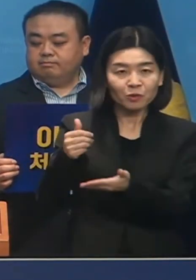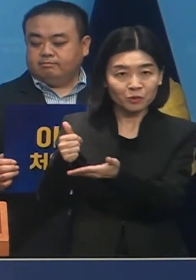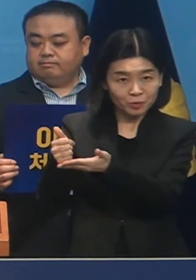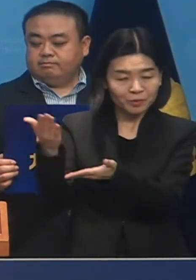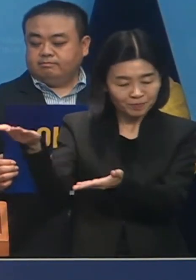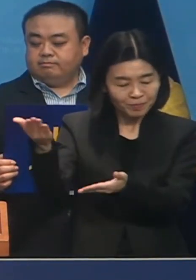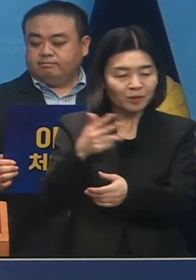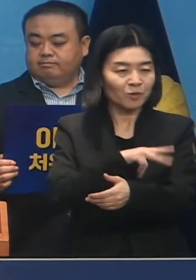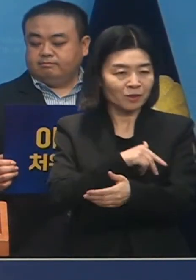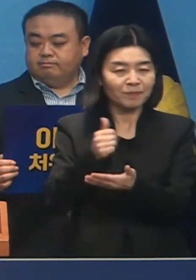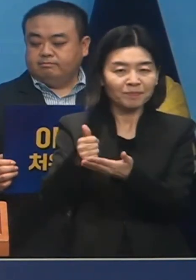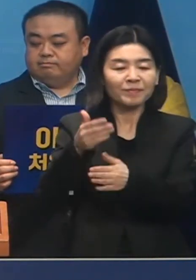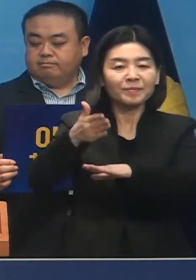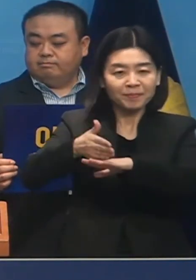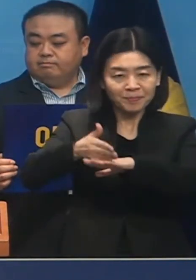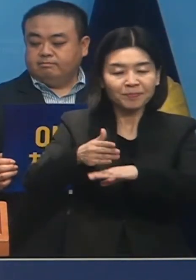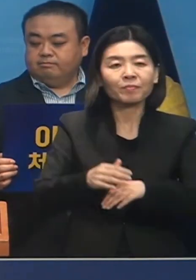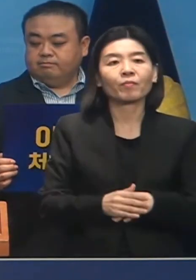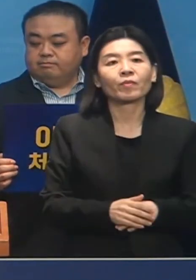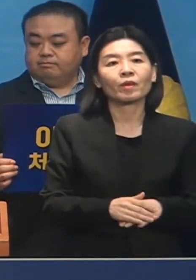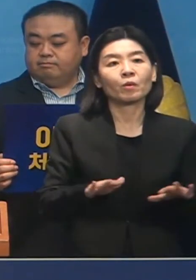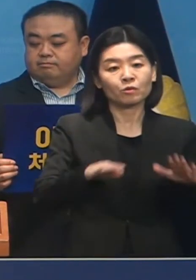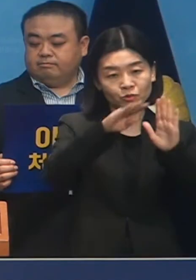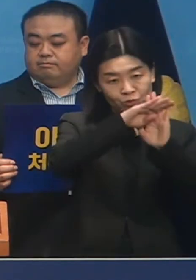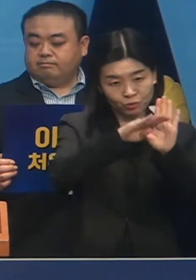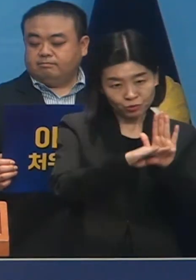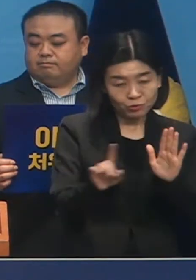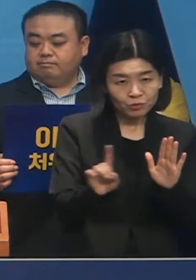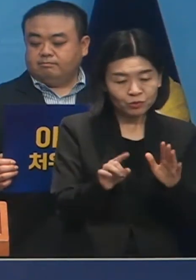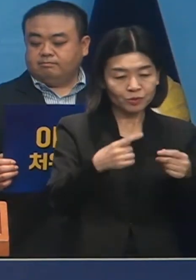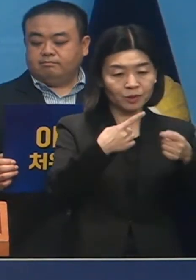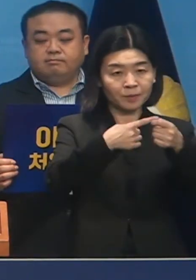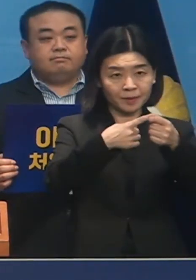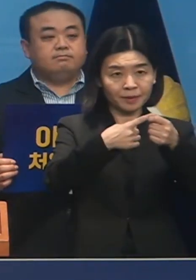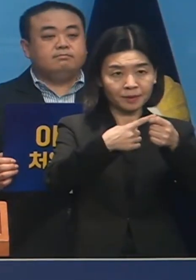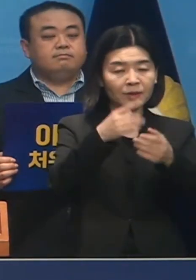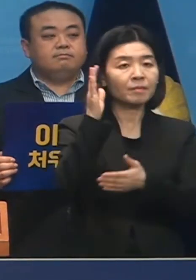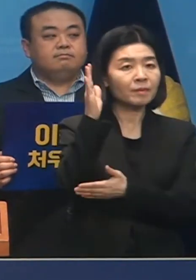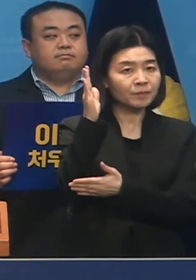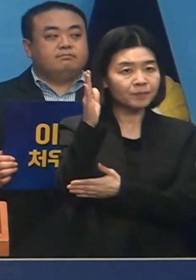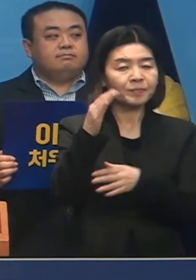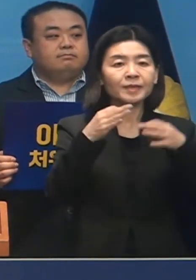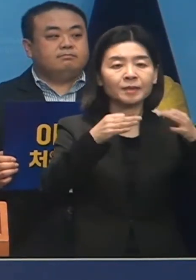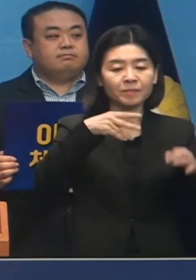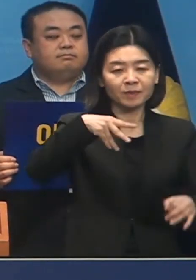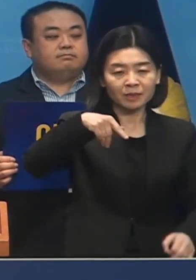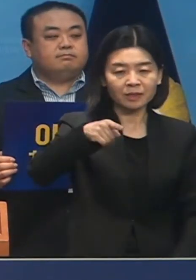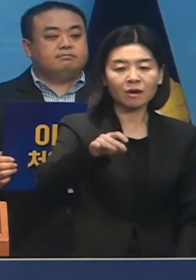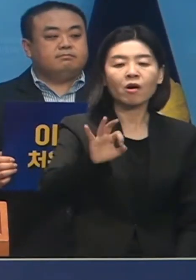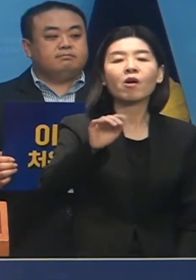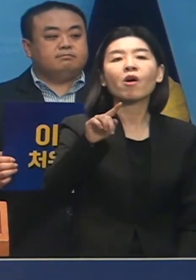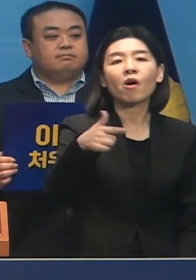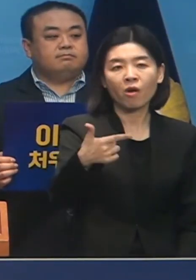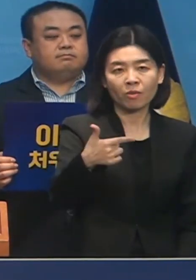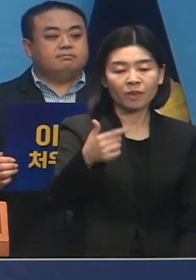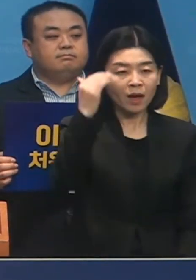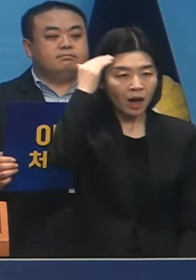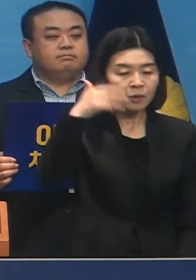그리고 오늘 순서를 좀 소개해 드리겠습니다. 첫 번째 발언자분은요, 김정원